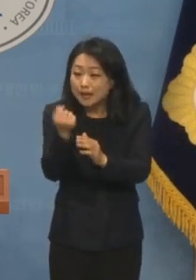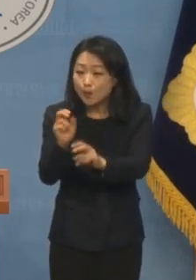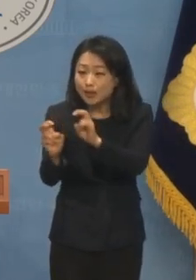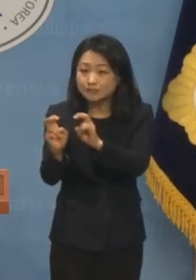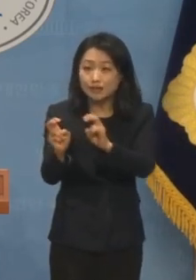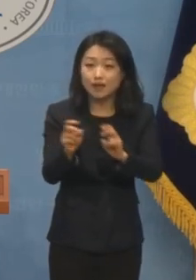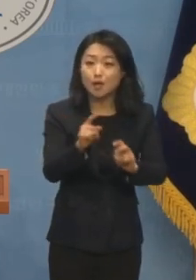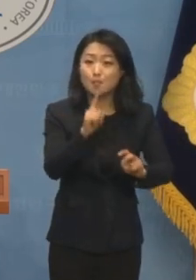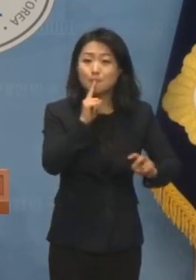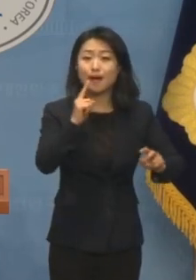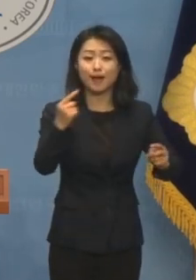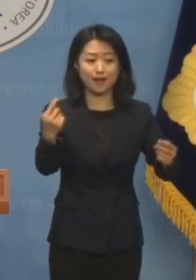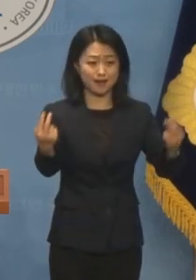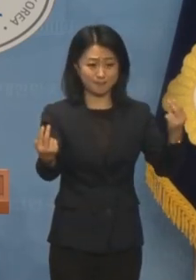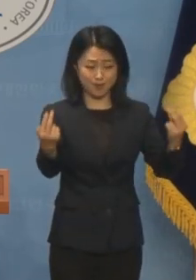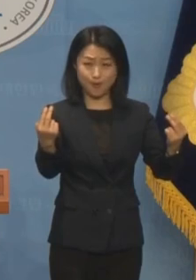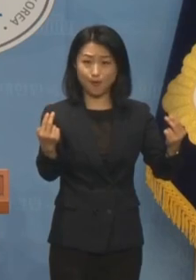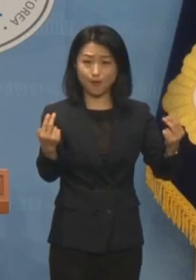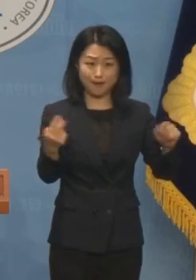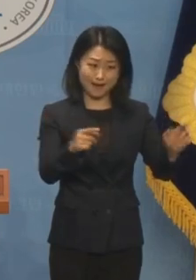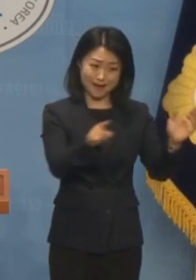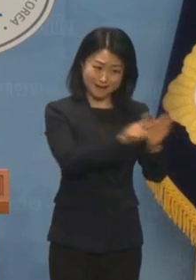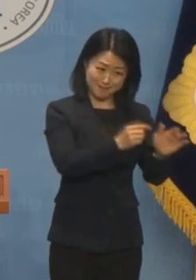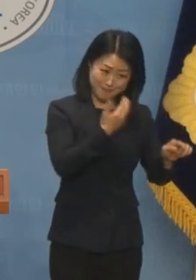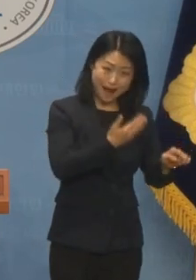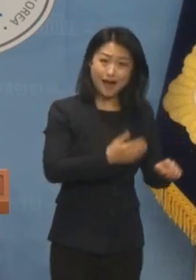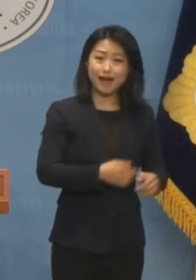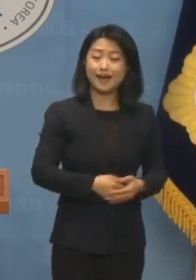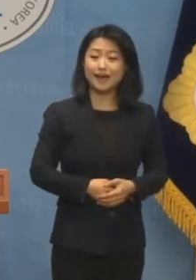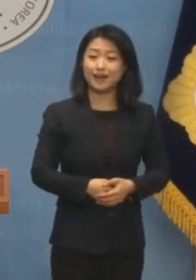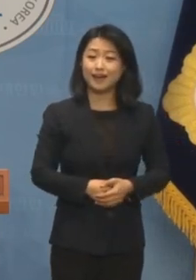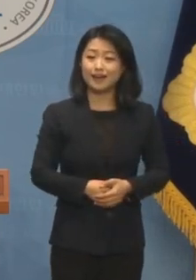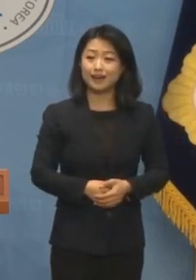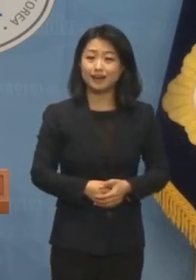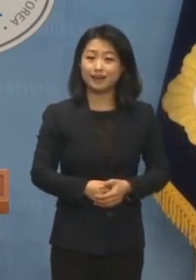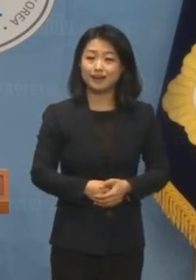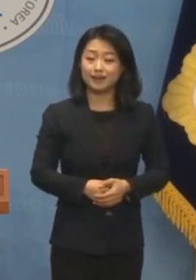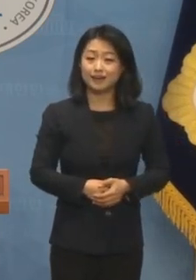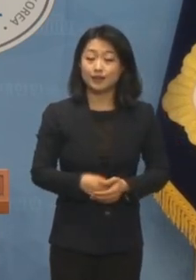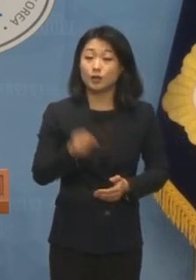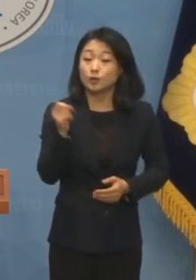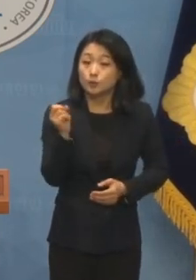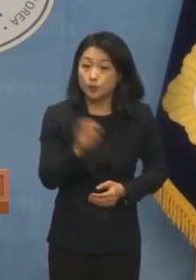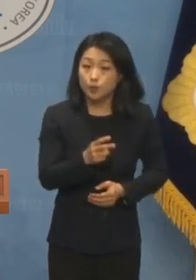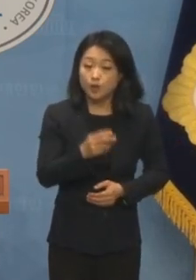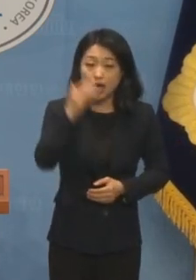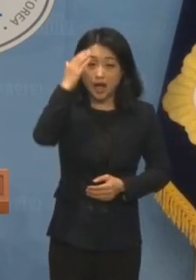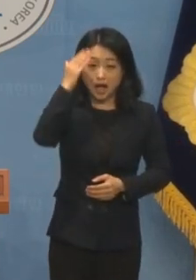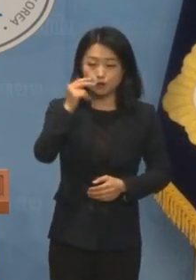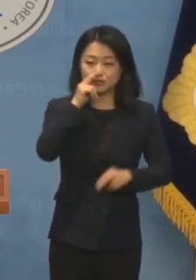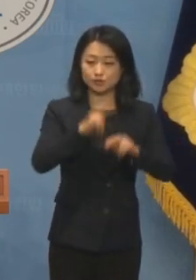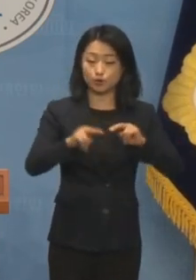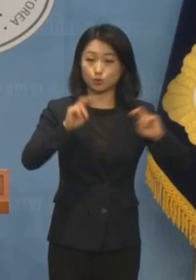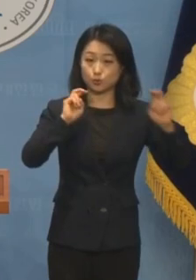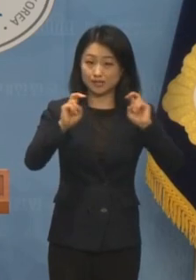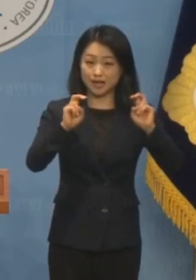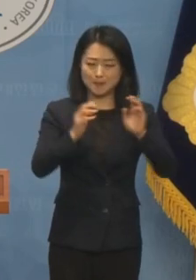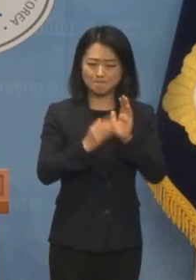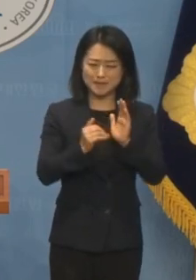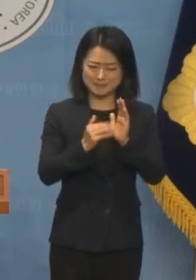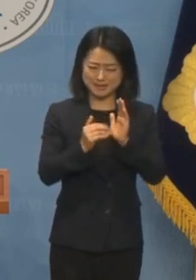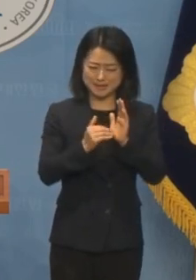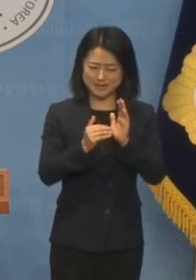가는지 삼척동자도 다 알 내용입니다 거기에 더해 한국석유공사는